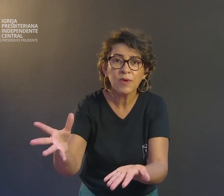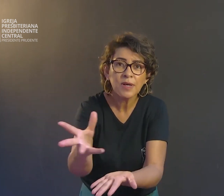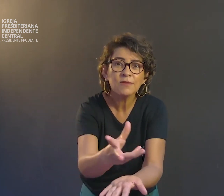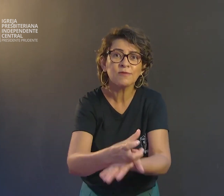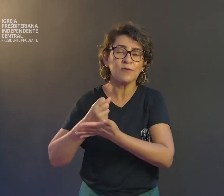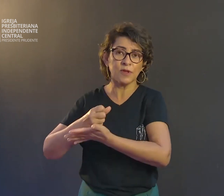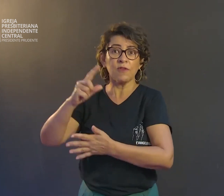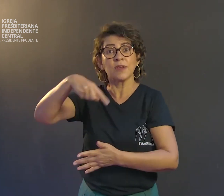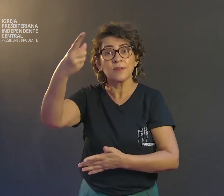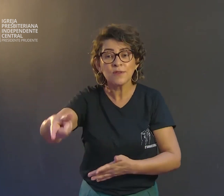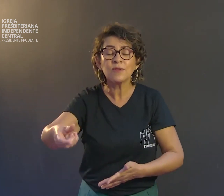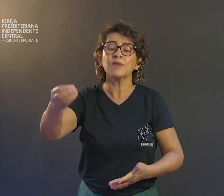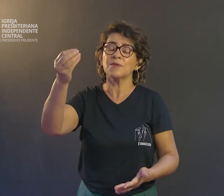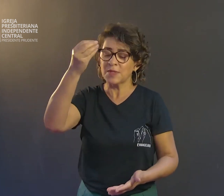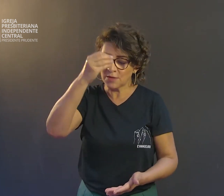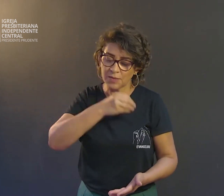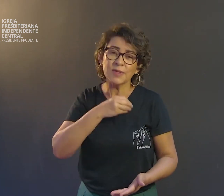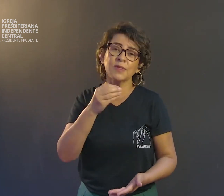eu somos enviados da mesma maneira.